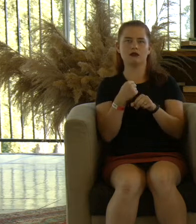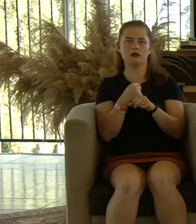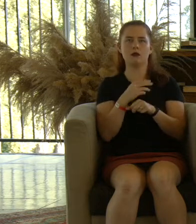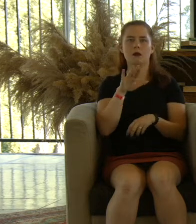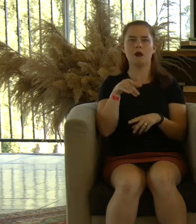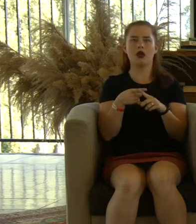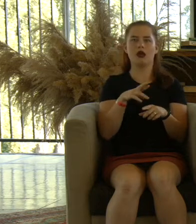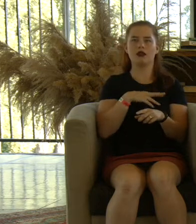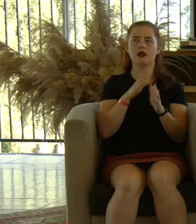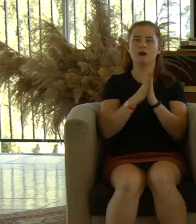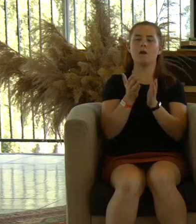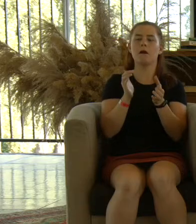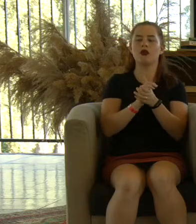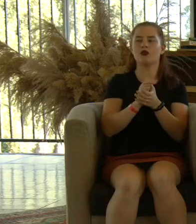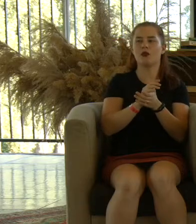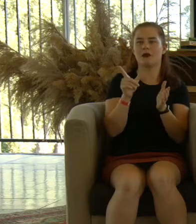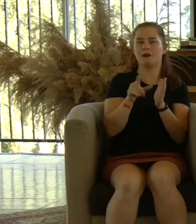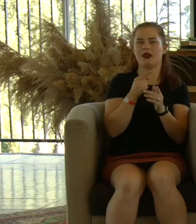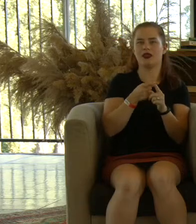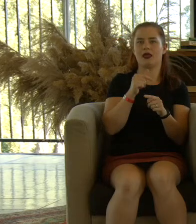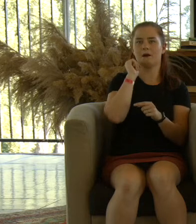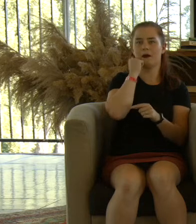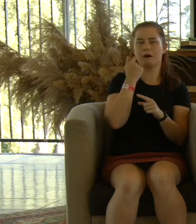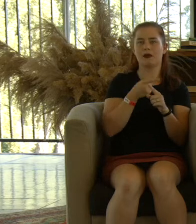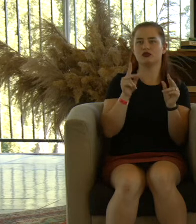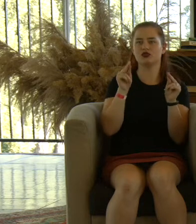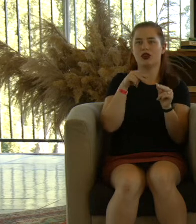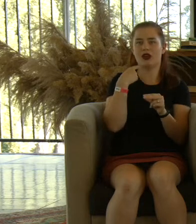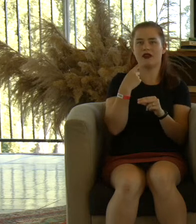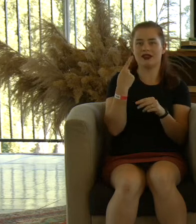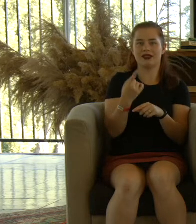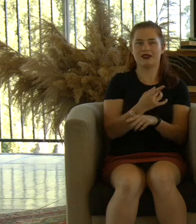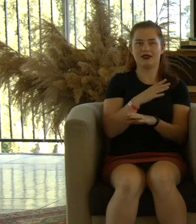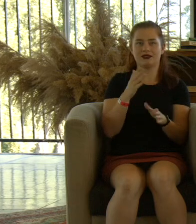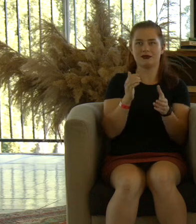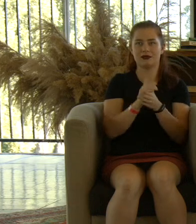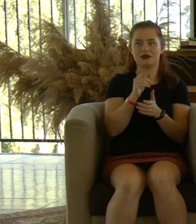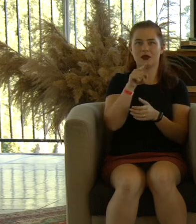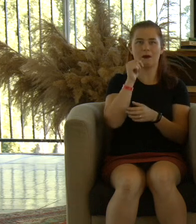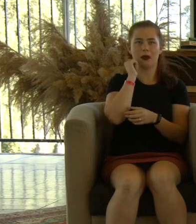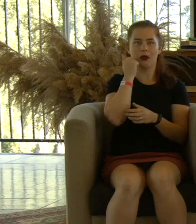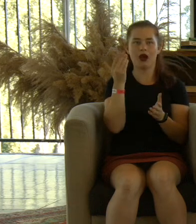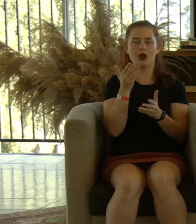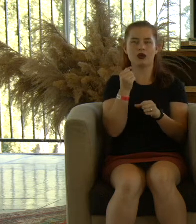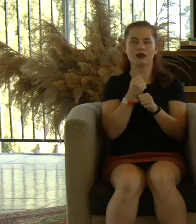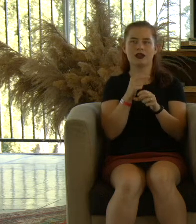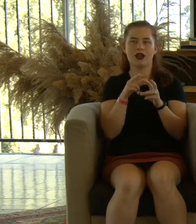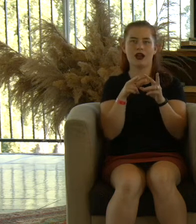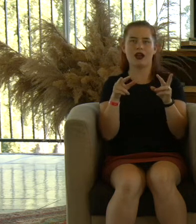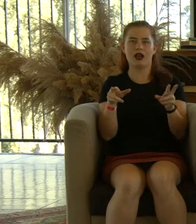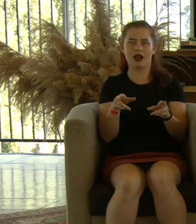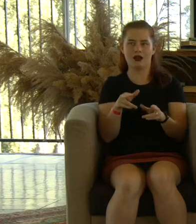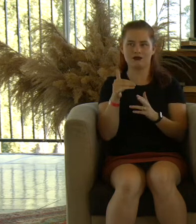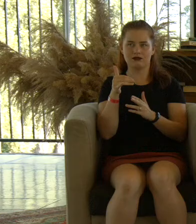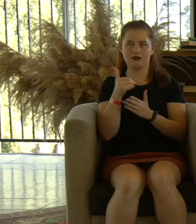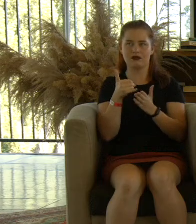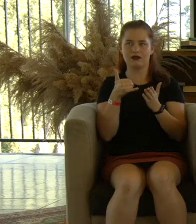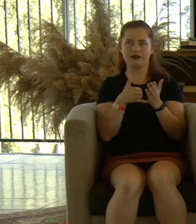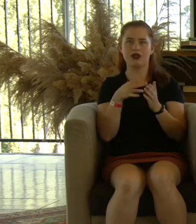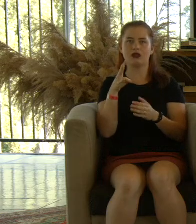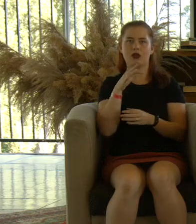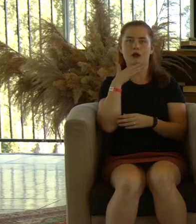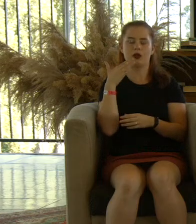этого сразу прошу познакомиться с этой бабушкой, потому что, честно говоря, я еще ни разу не познакомился с той бабушкой, которая делает такое же вино, как мы пили предыдущее. Но многие